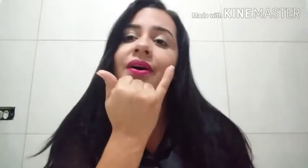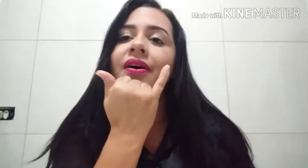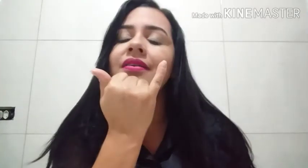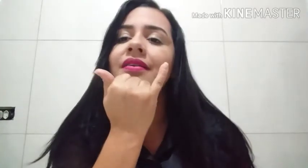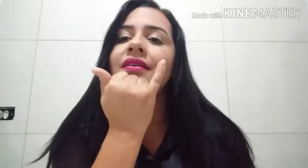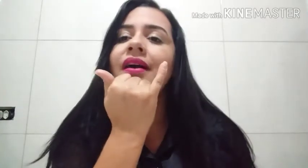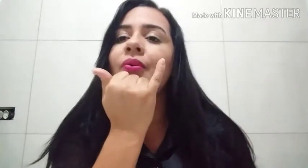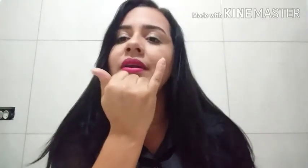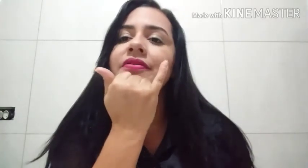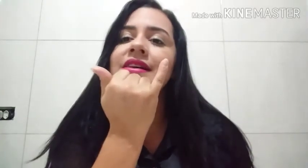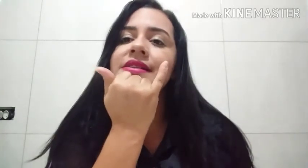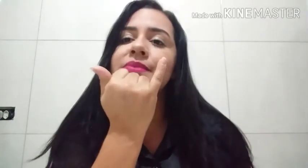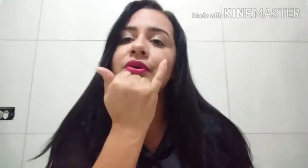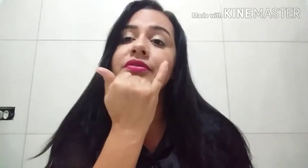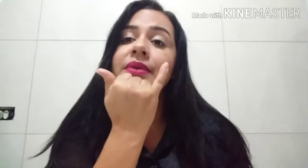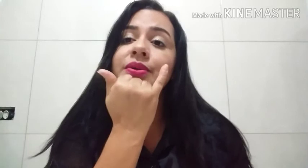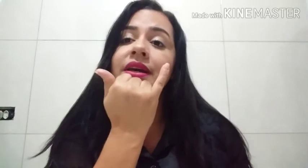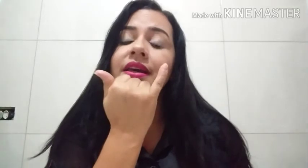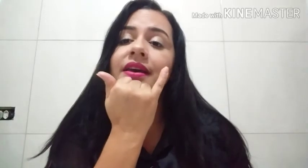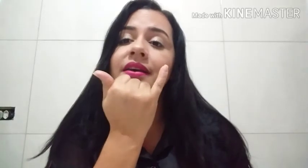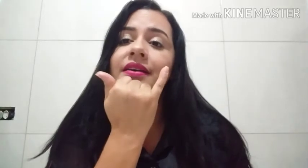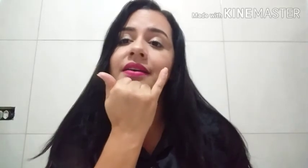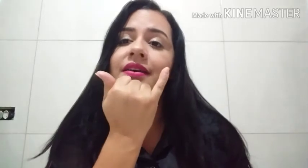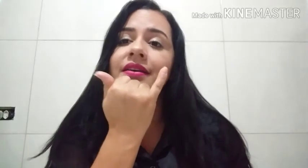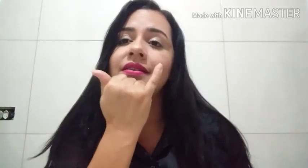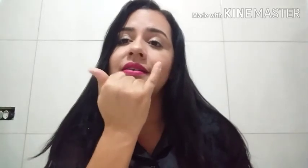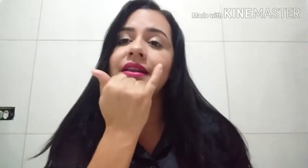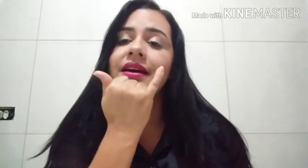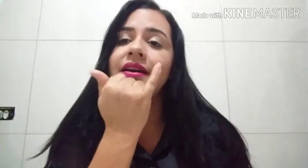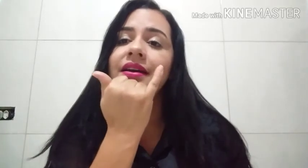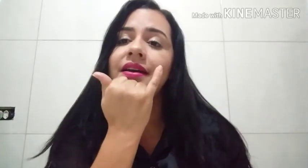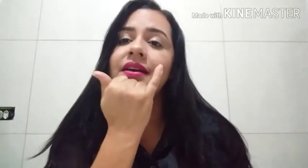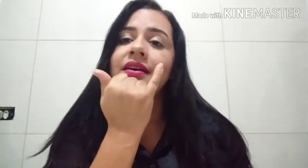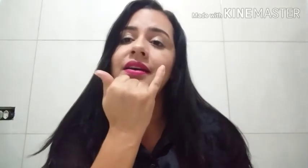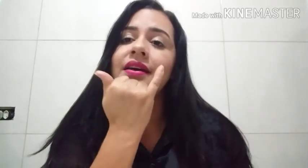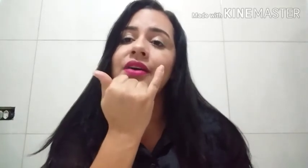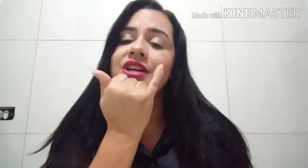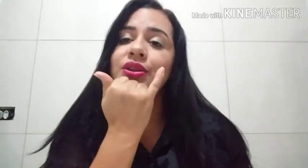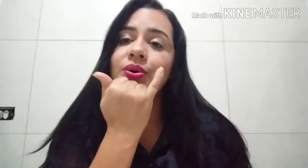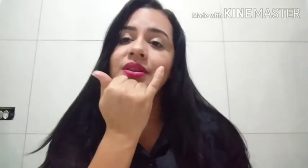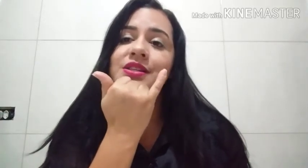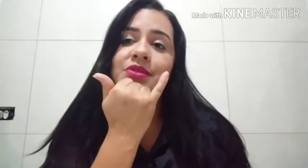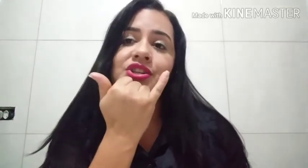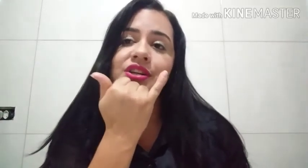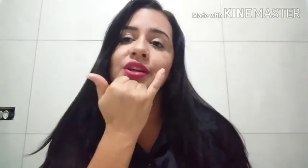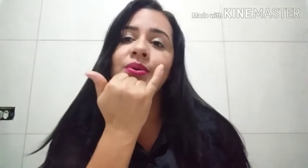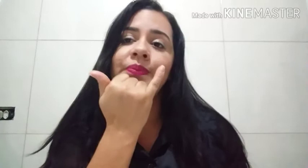Ó, quando eu faço esse movimento aqui, né? Eu já tô transmitindo